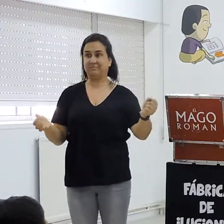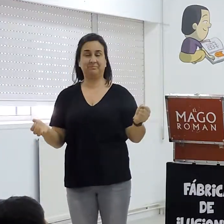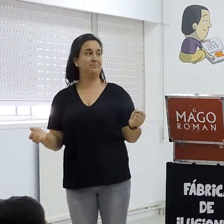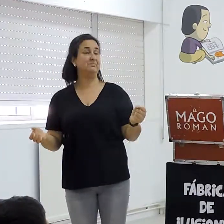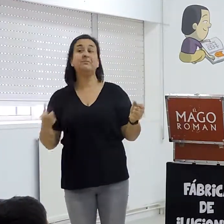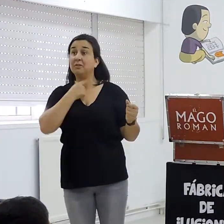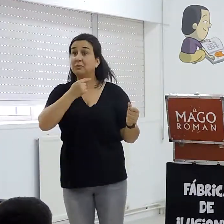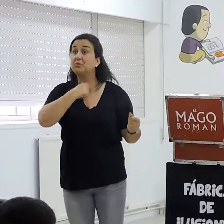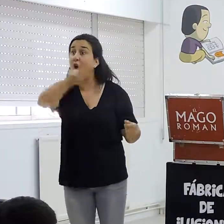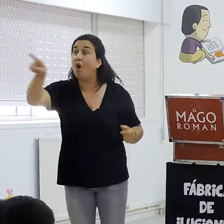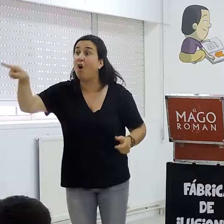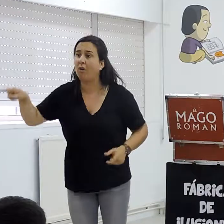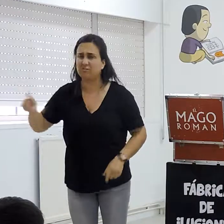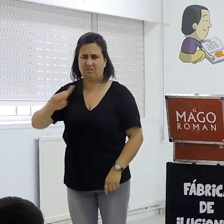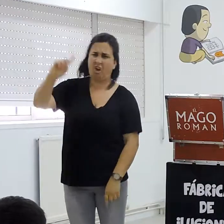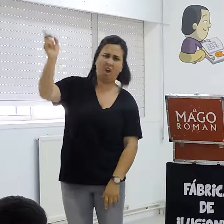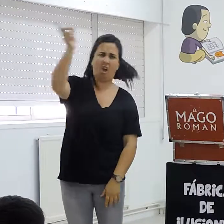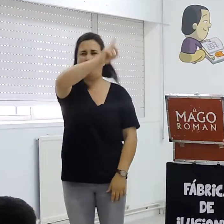Dile no.